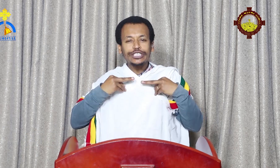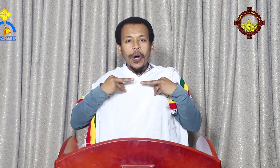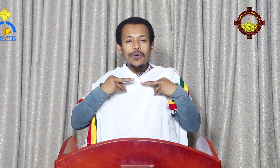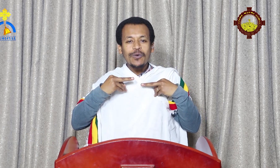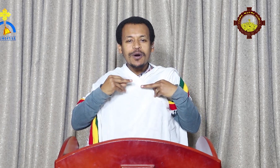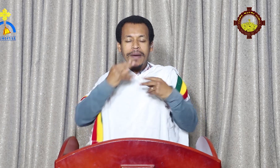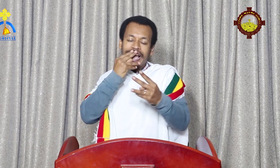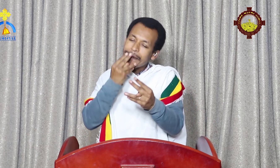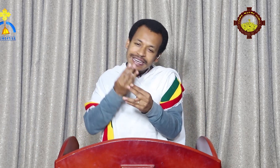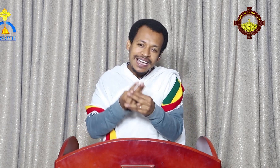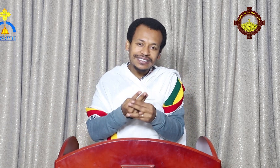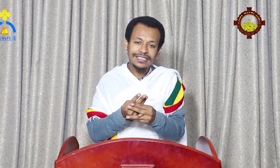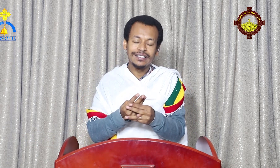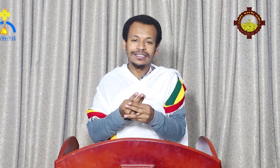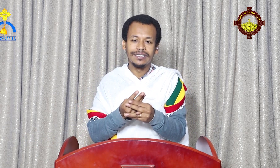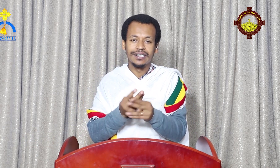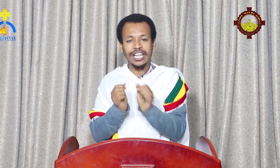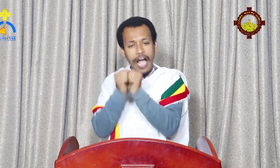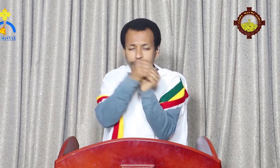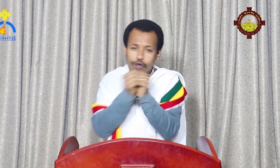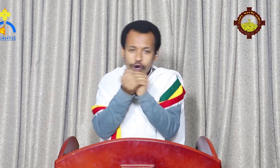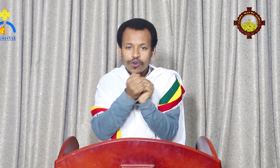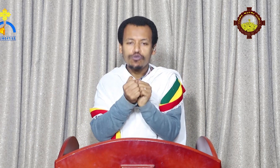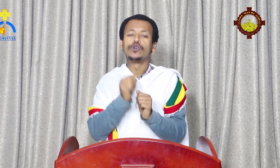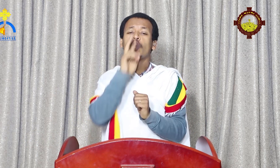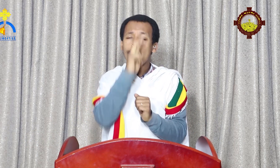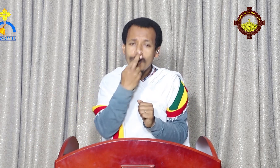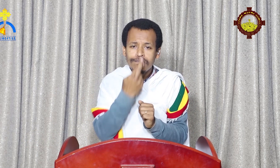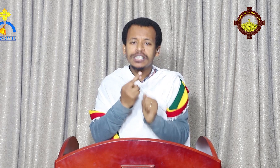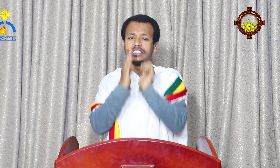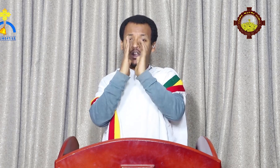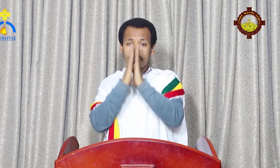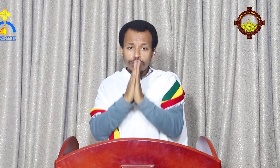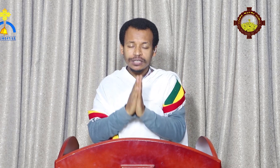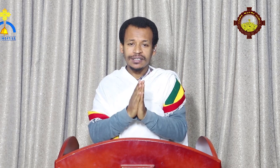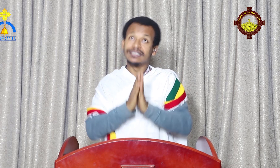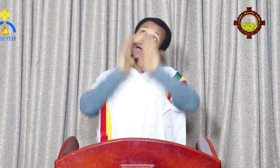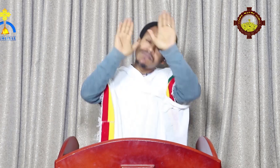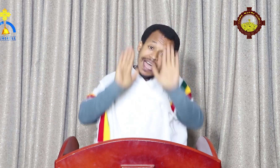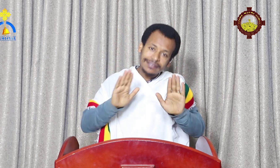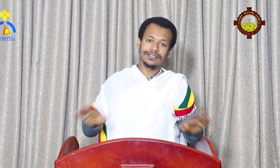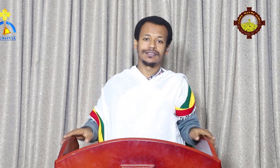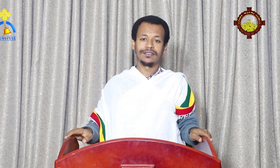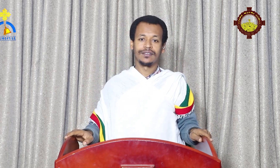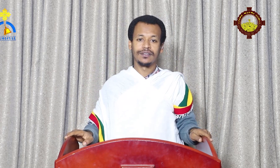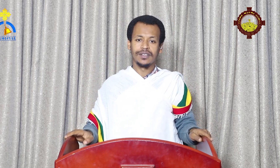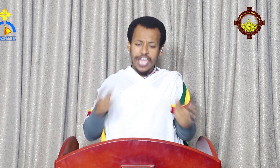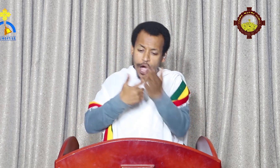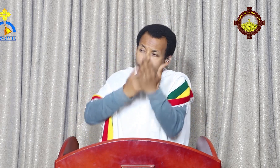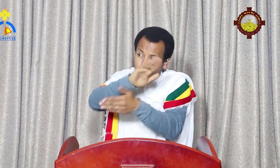ሕይወታቸው መልካምነት ተካሎ ጾም ጸሎት ታምራት ይህ